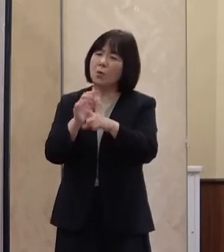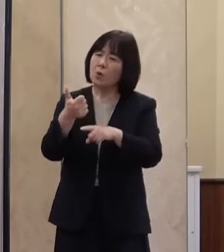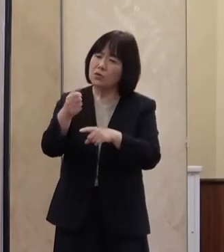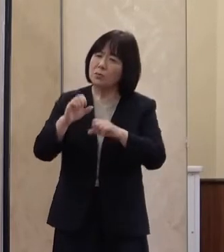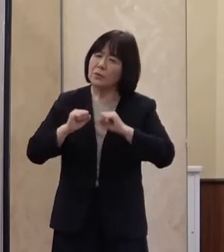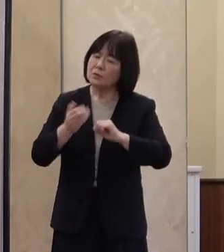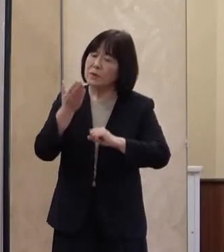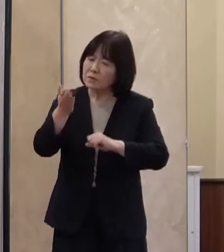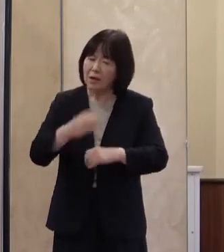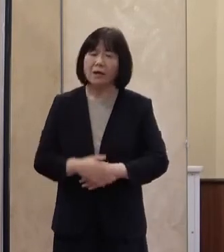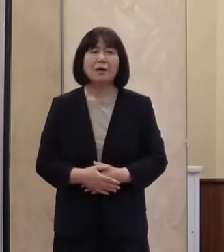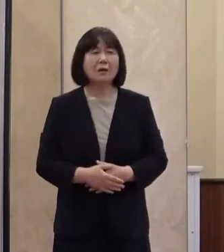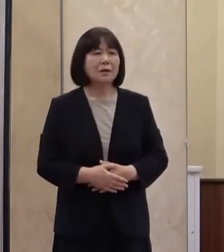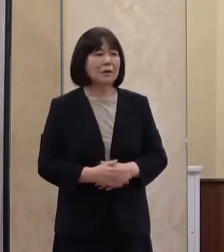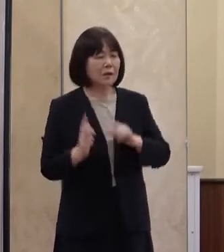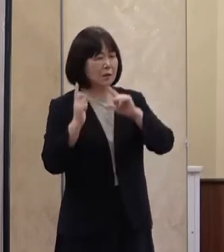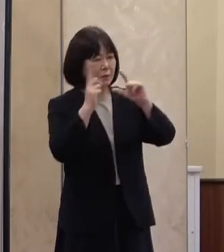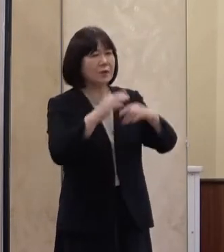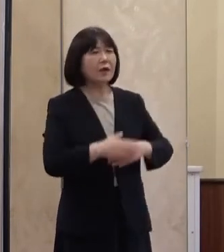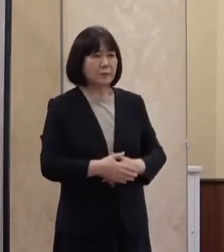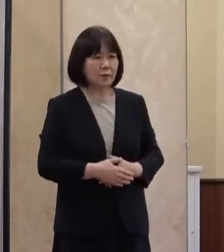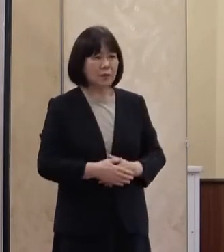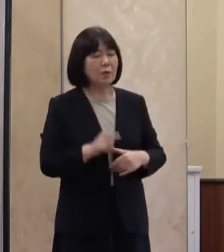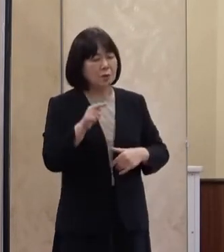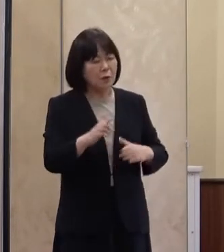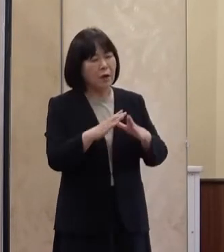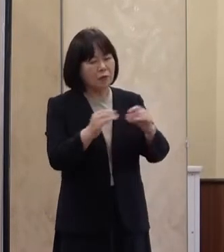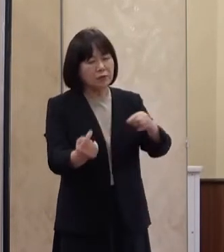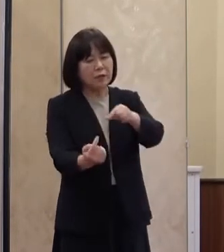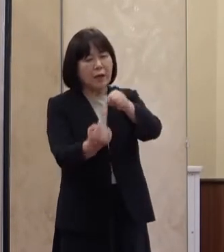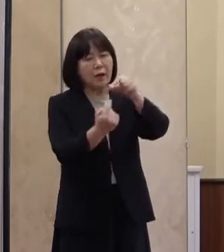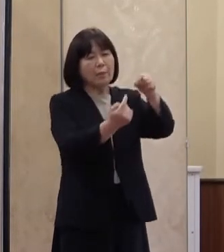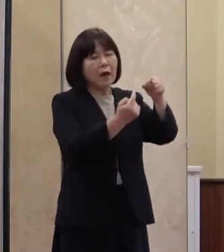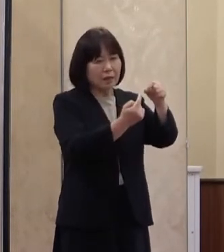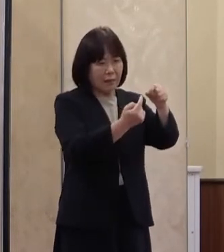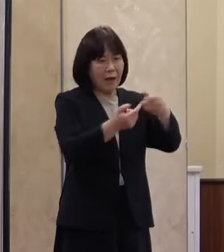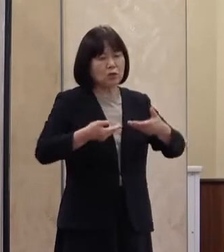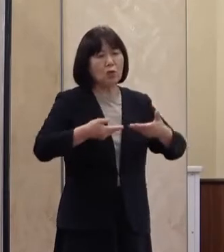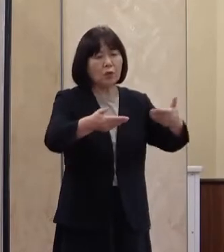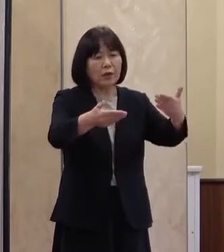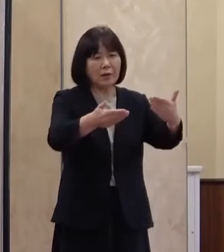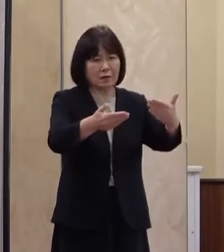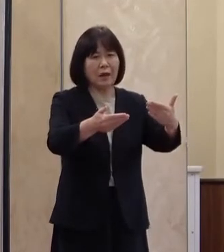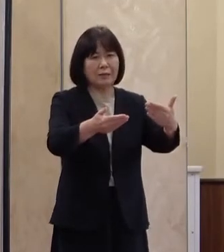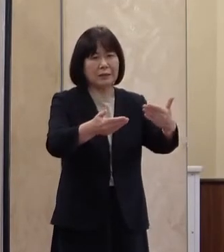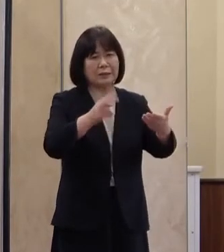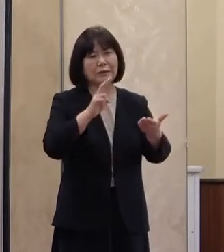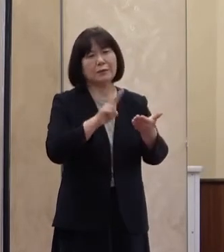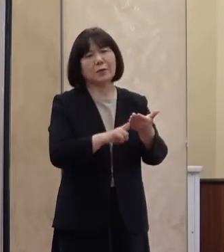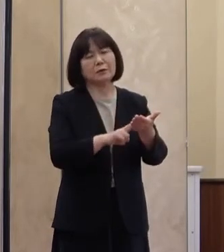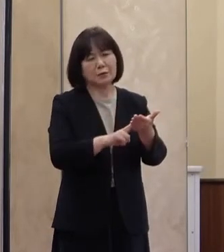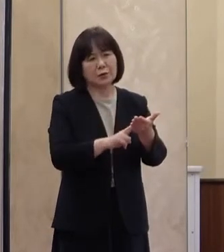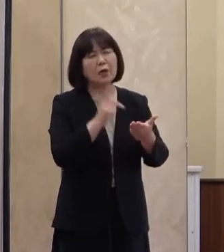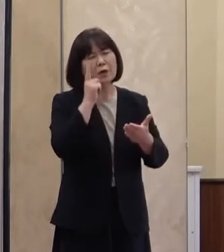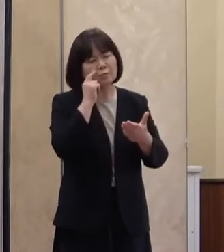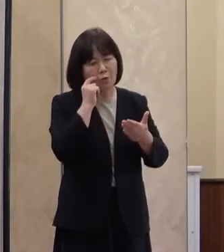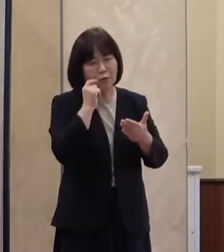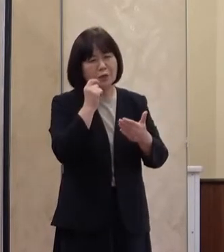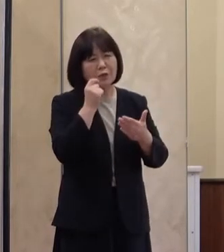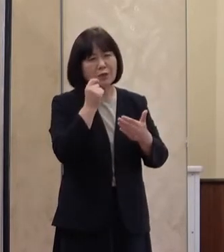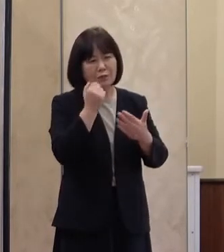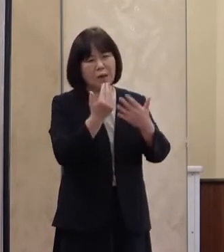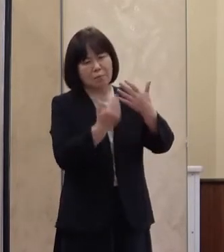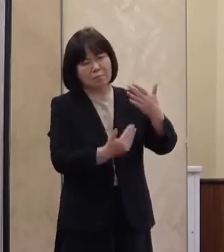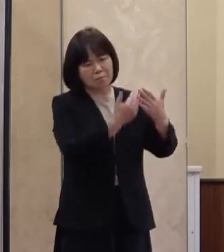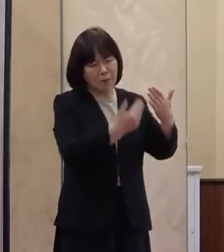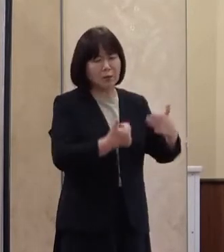国の採択された事業というのが前提になってますので、だから国の採択が漏れたところにこう独自の